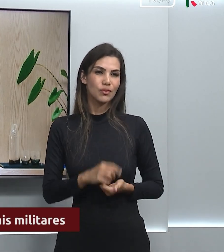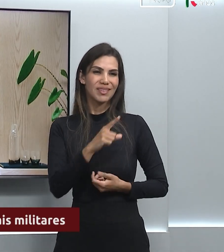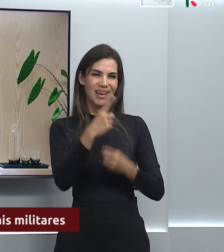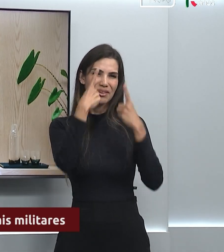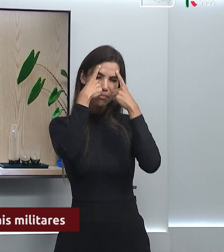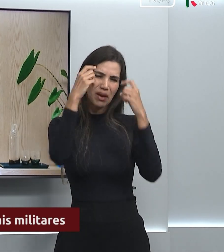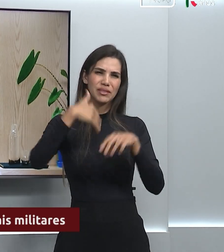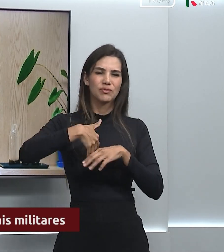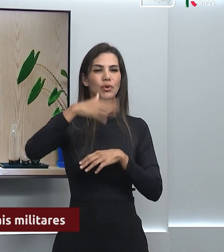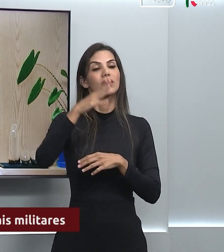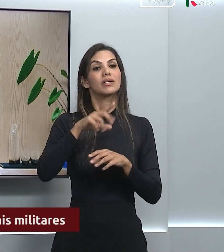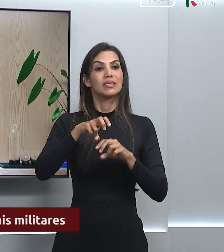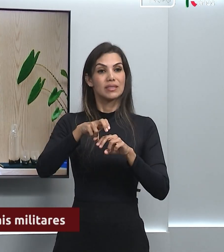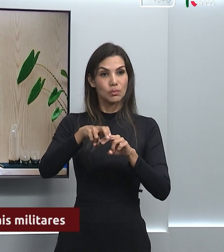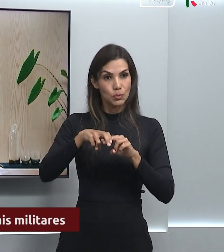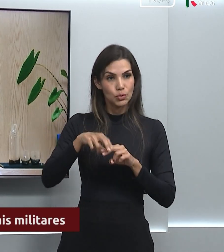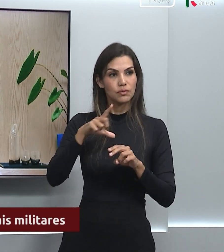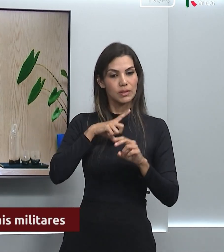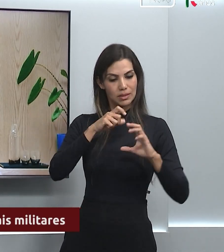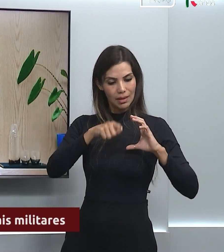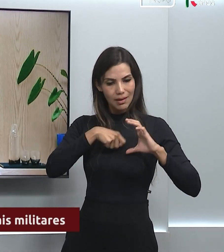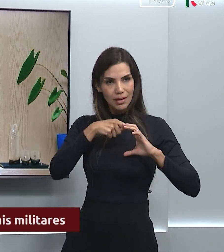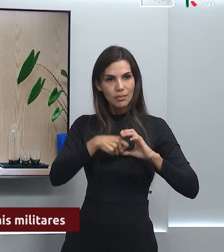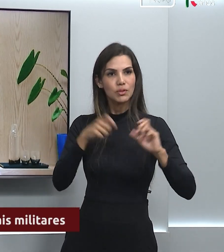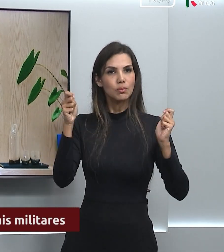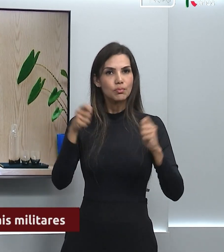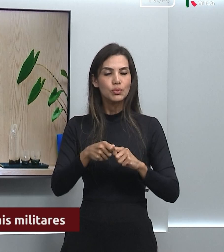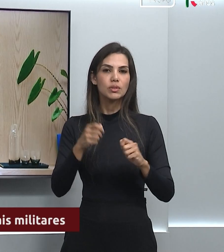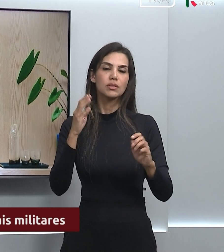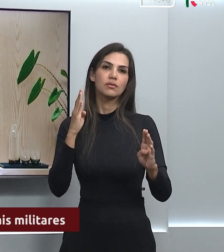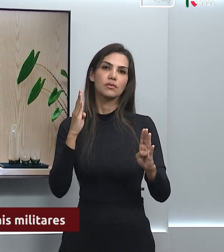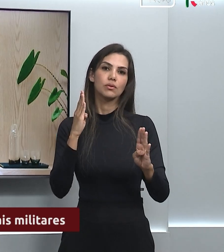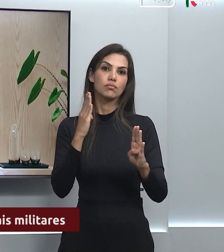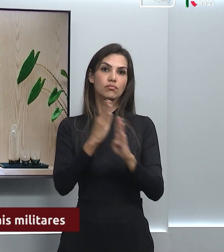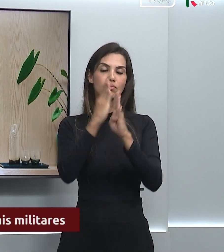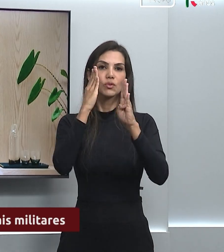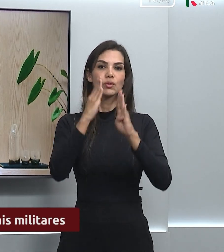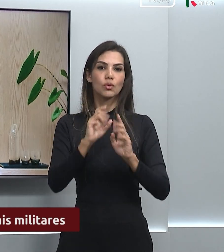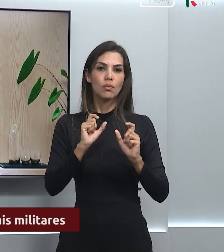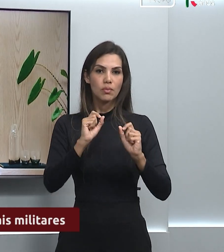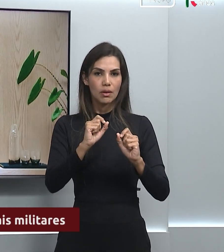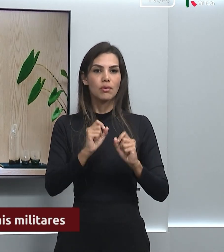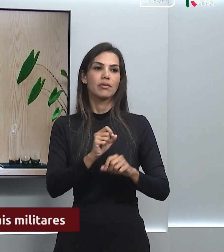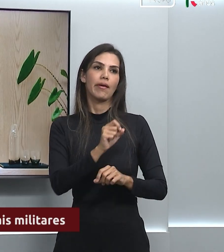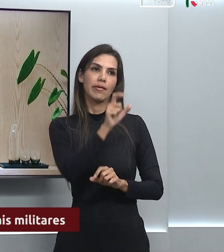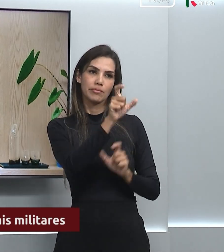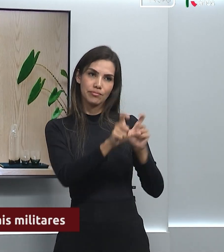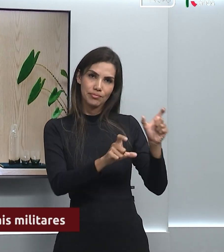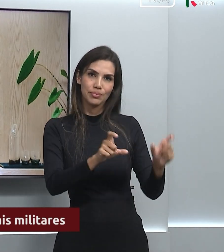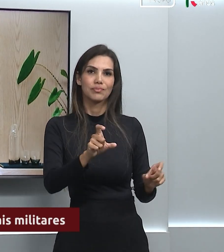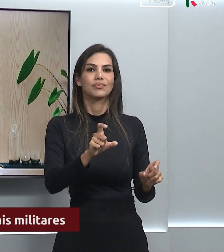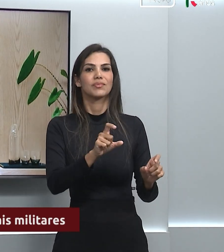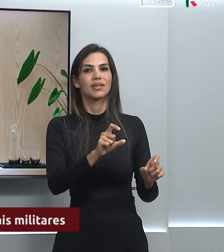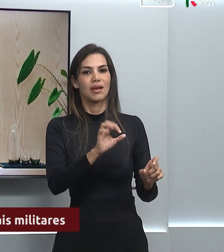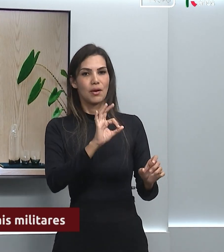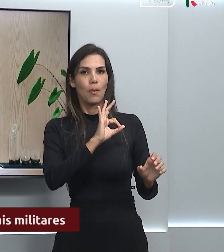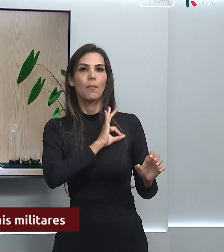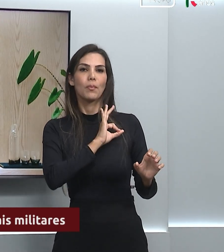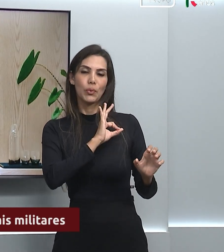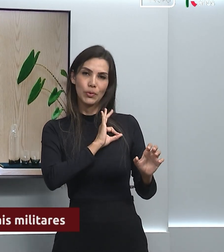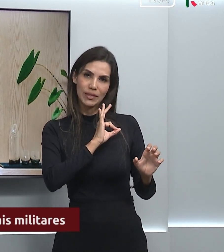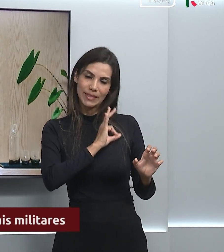das câmeras foi possível identificar a atuação ilegal de determinados membros